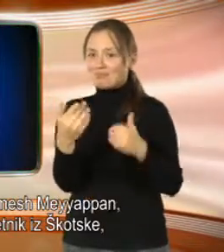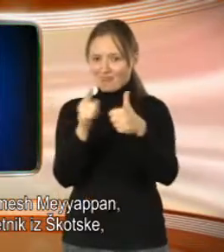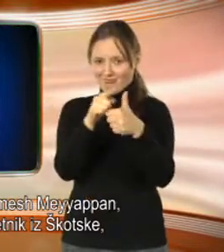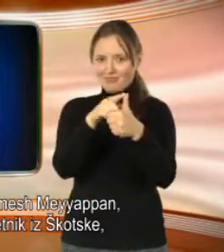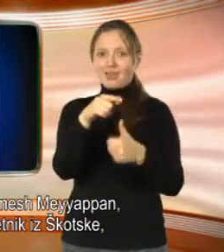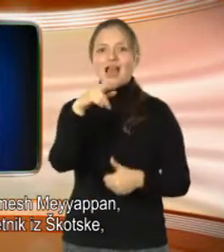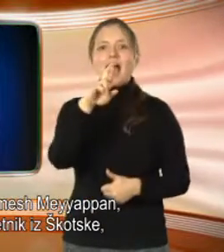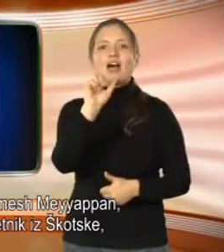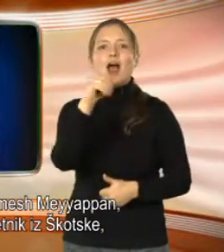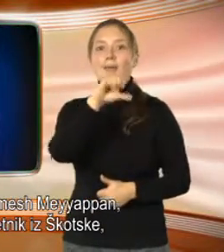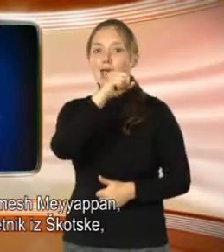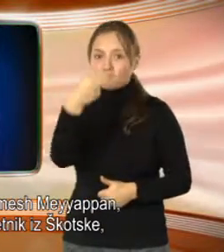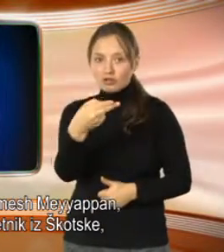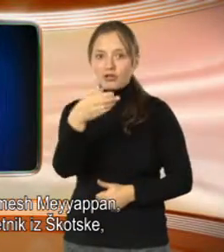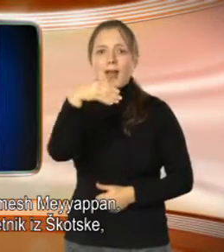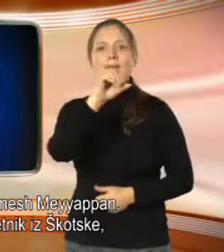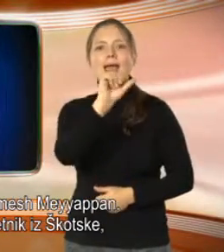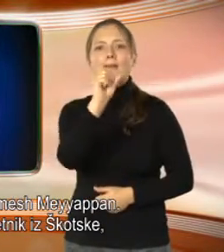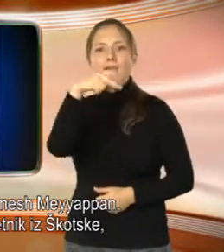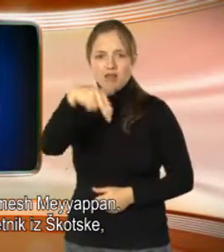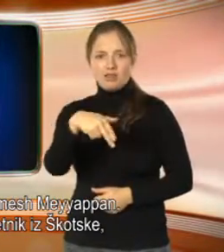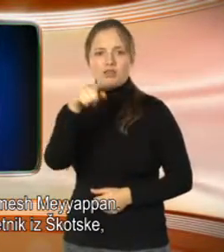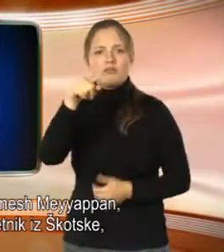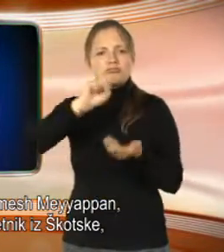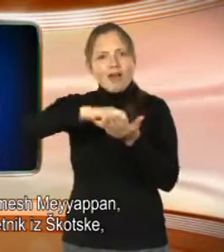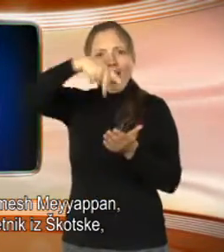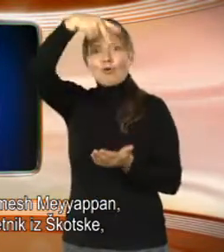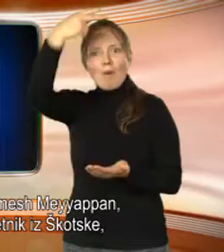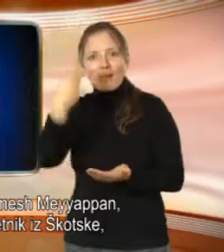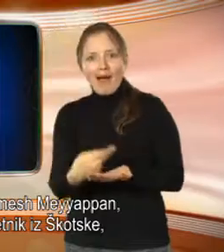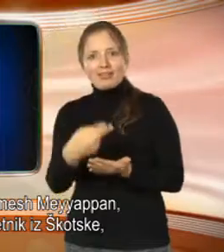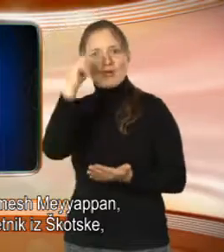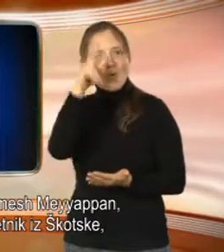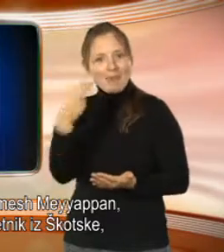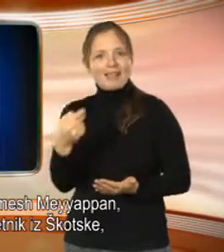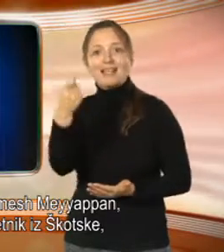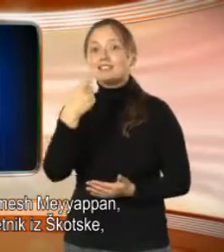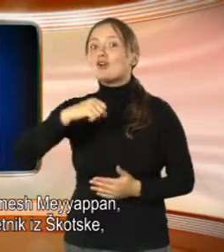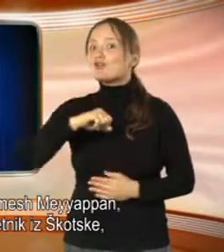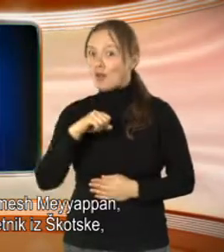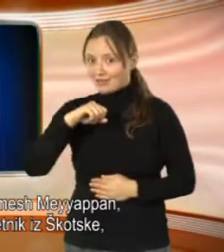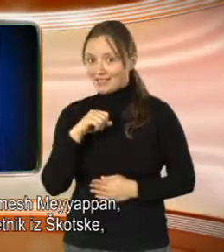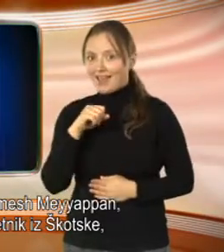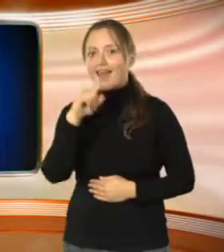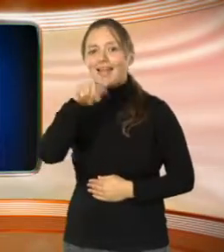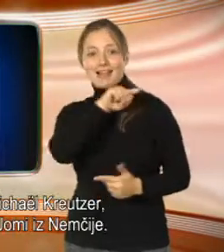To sta bila Ramesh Meyapan, akrobat umetnik iz Škotske, in Josef Michael